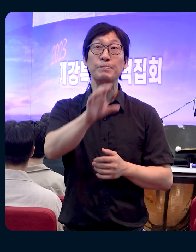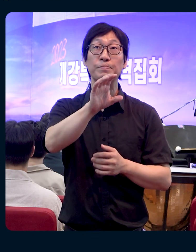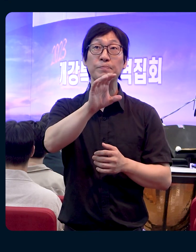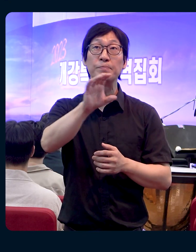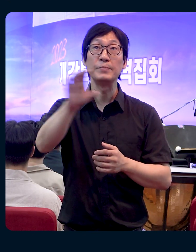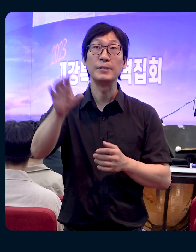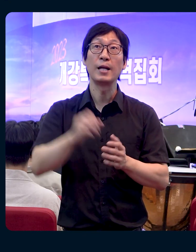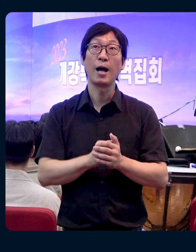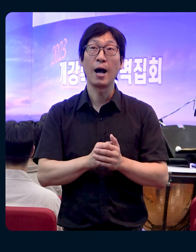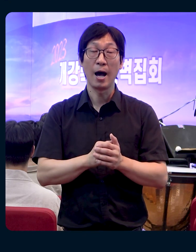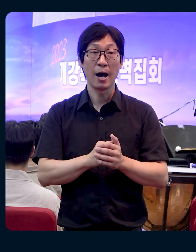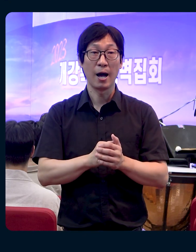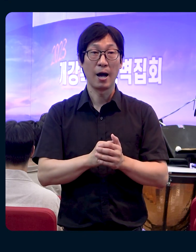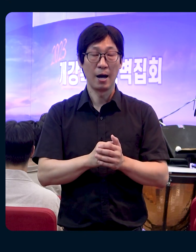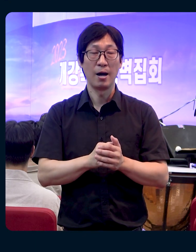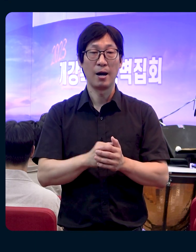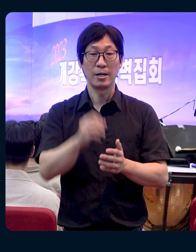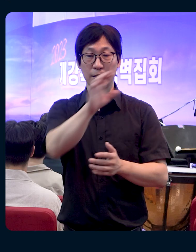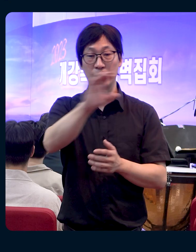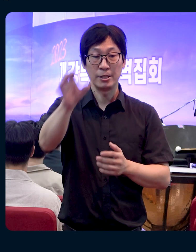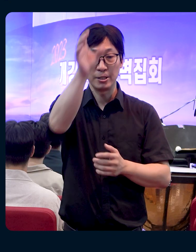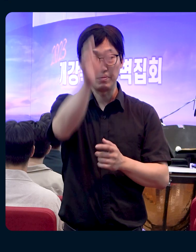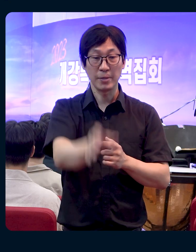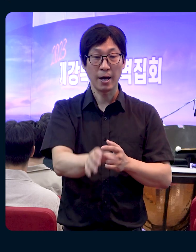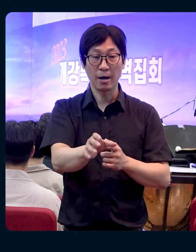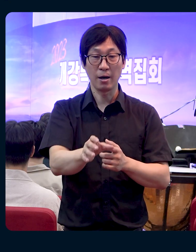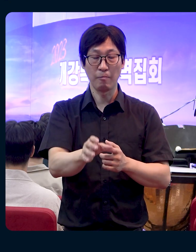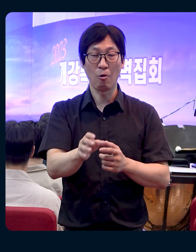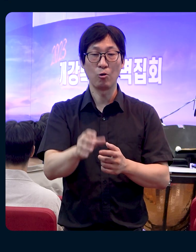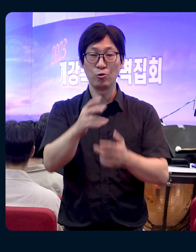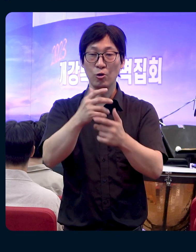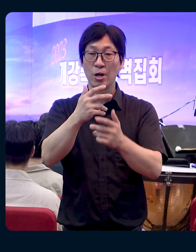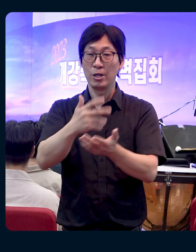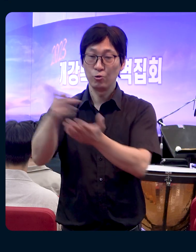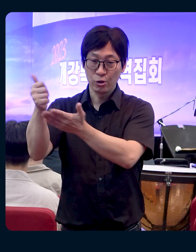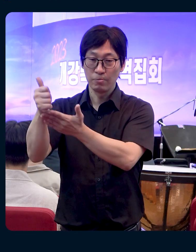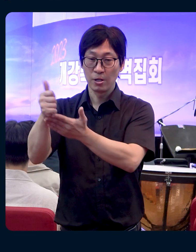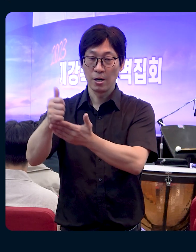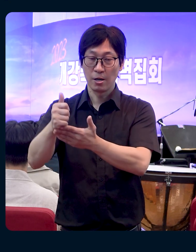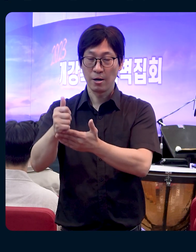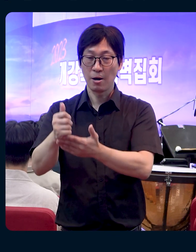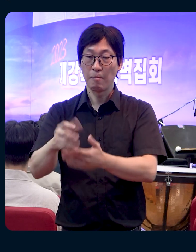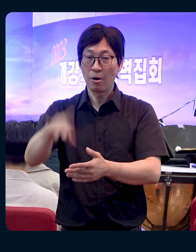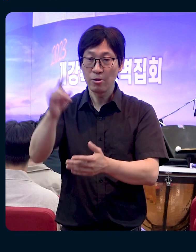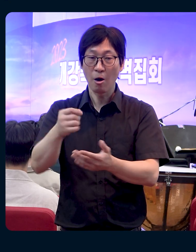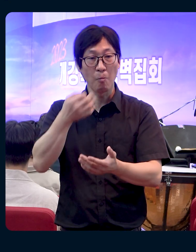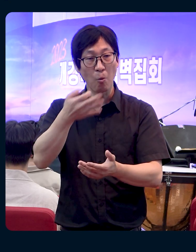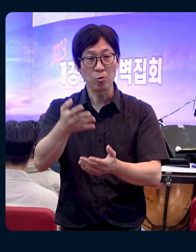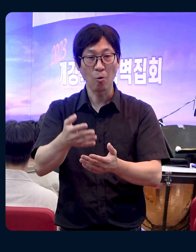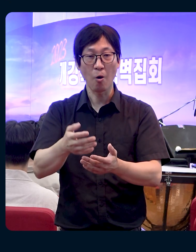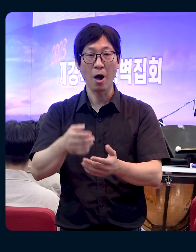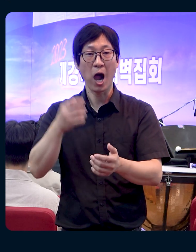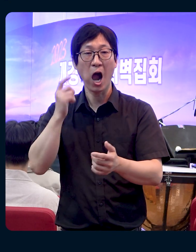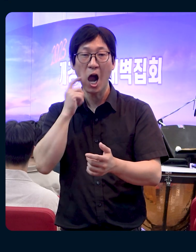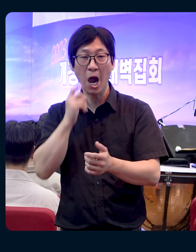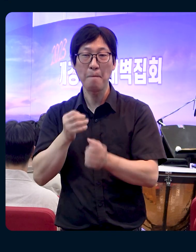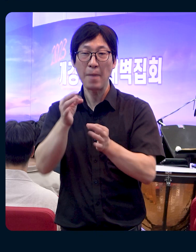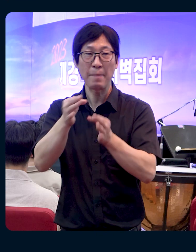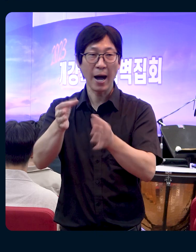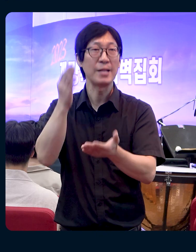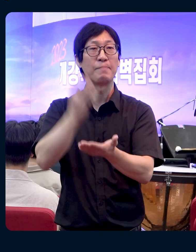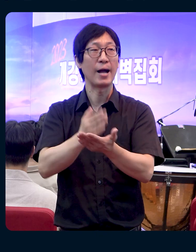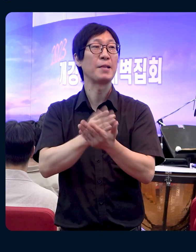절대로 생업 현장에서 주님을 이용하지 말라는 거예요. 그렇게 주님을 앞세우지 말라는 거예요.